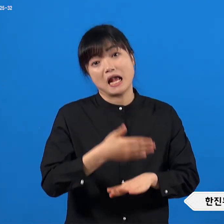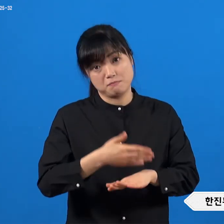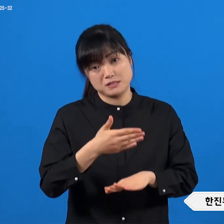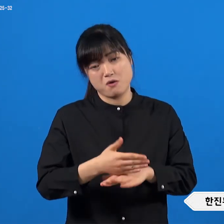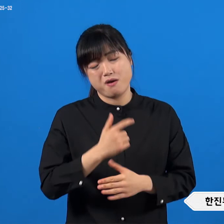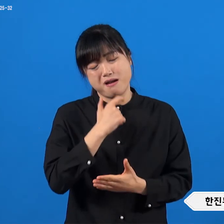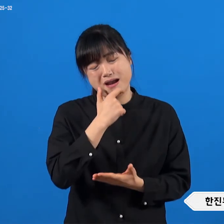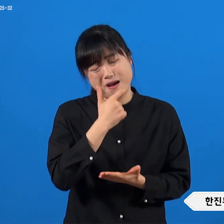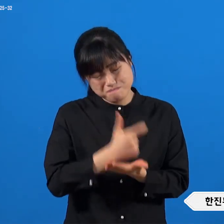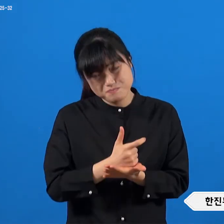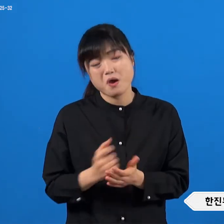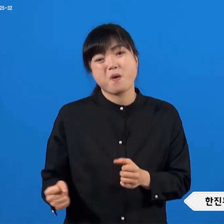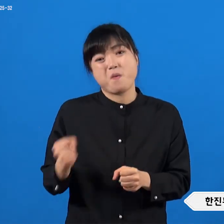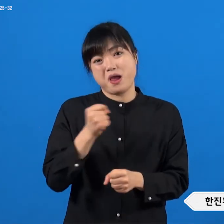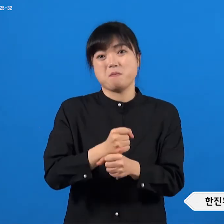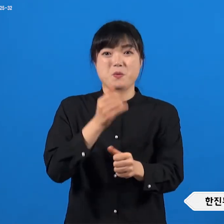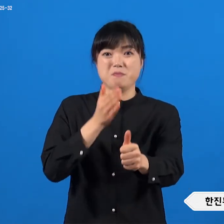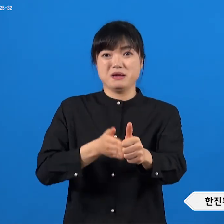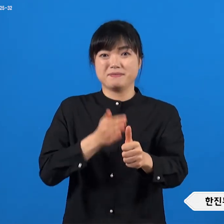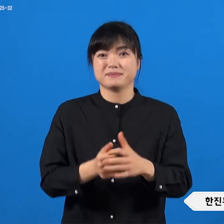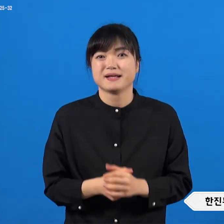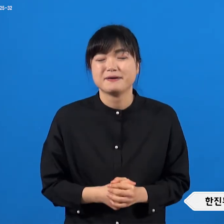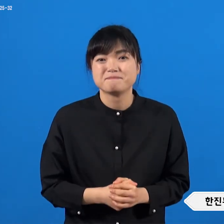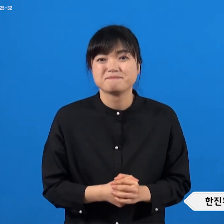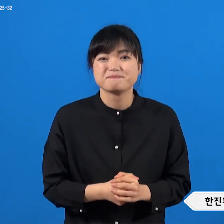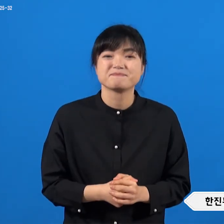감사와 감격을 회복해야 되겠습니다.